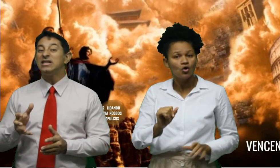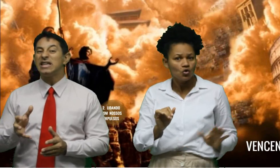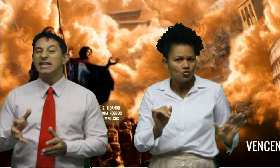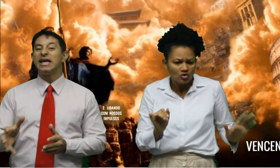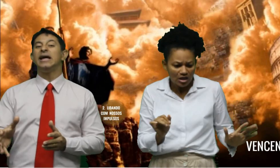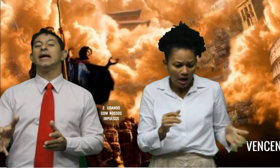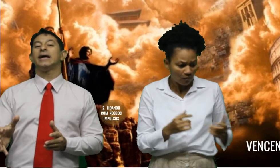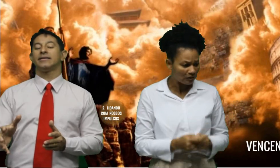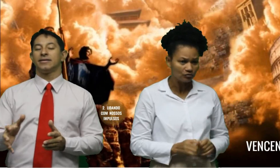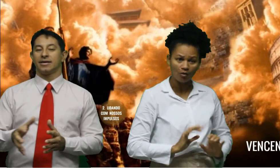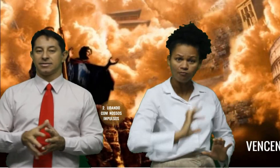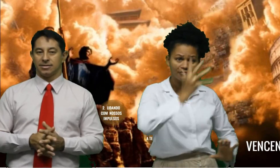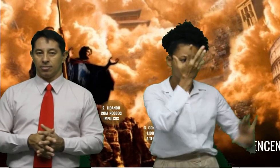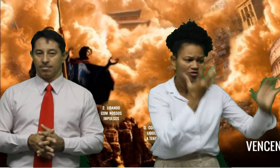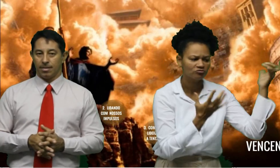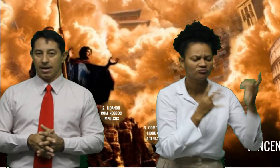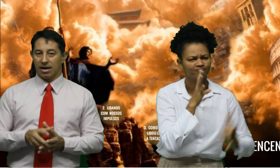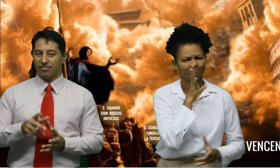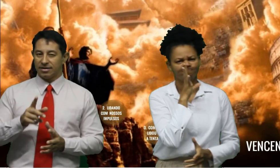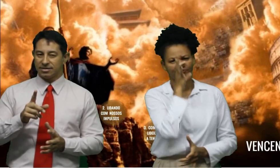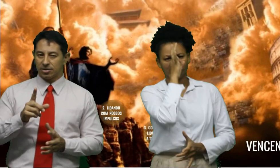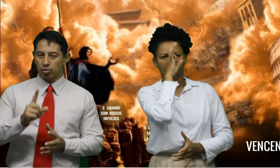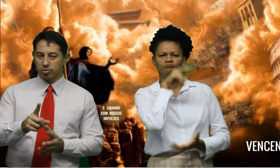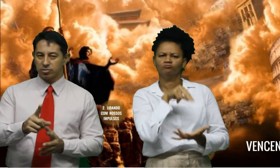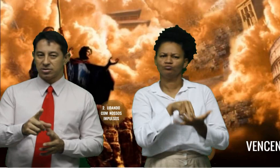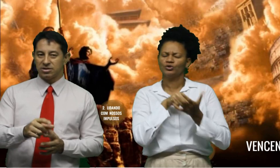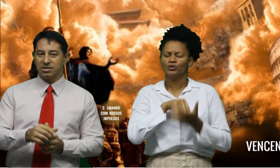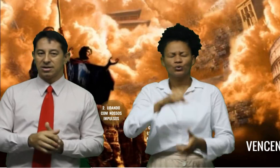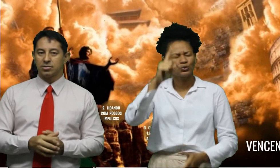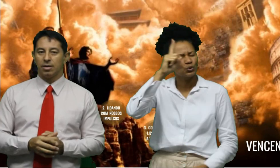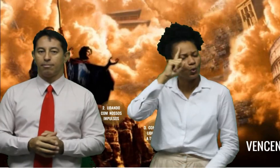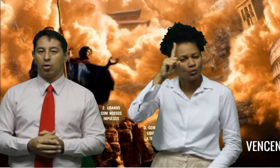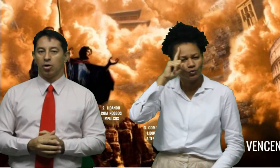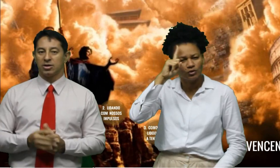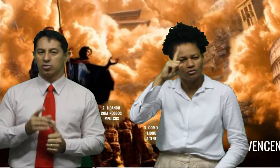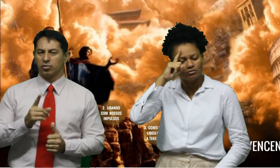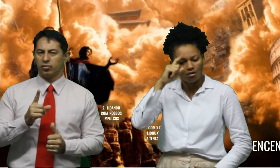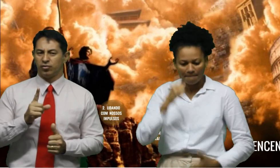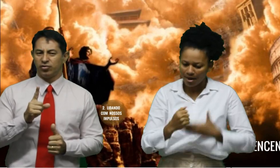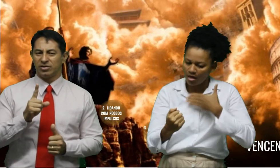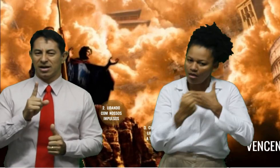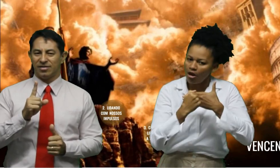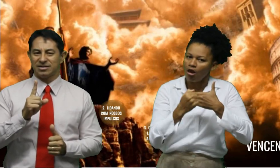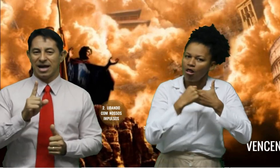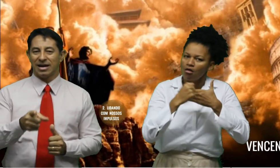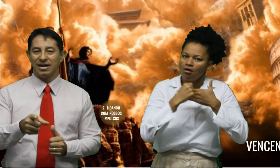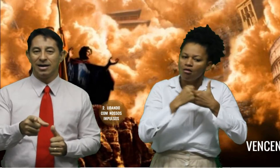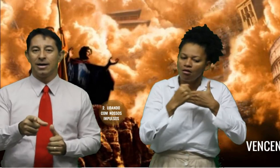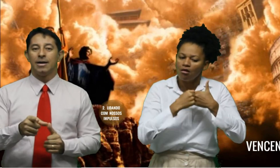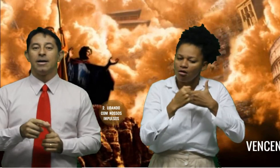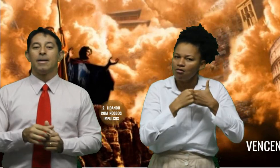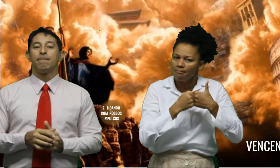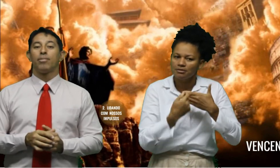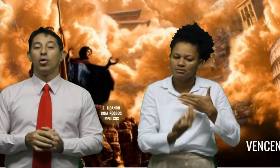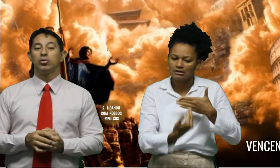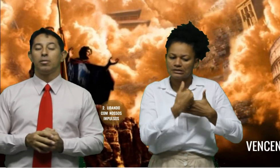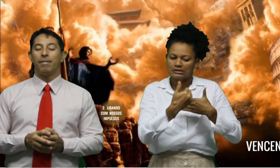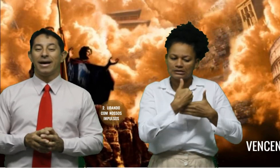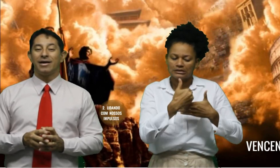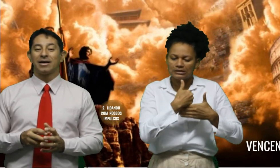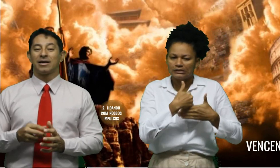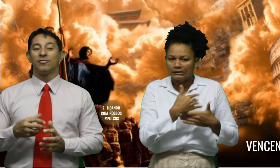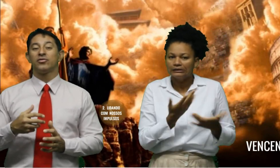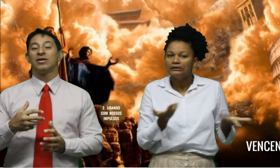não ceder à tentação. Ela vai estar todos os dias à sua porta, todos os dias ela vai estar ali,